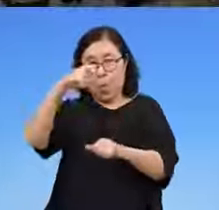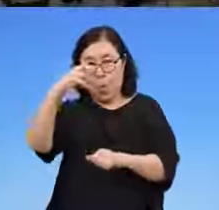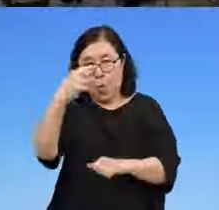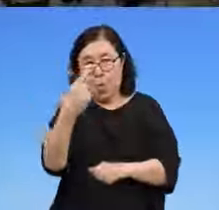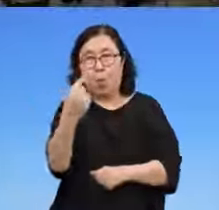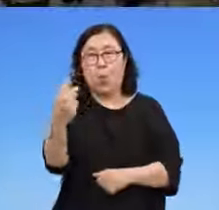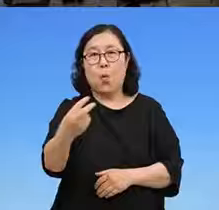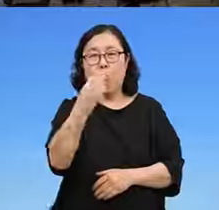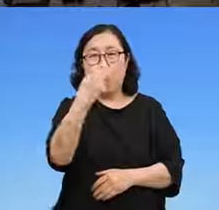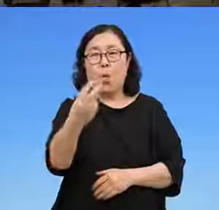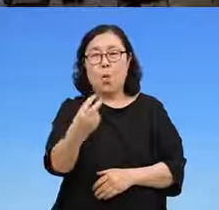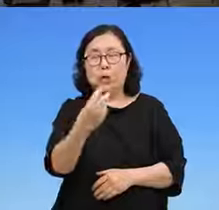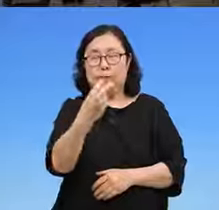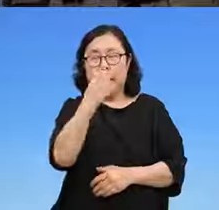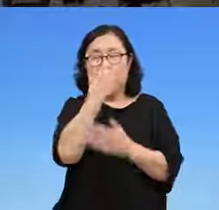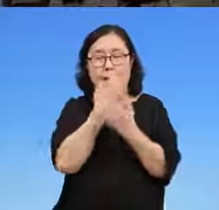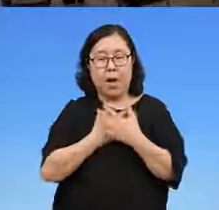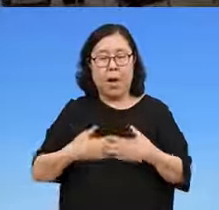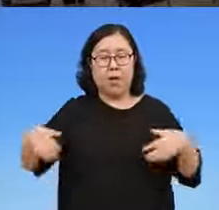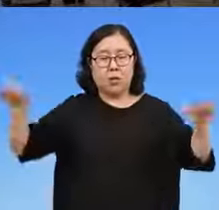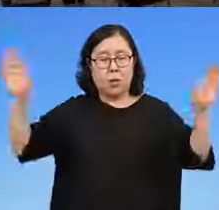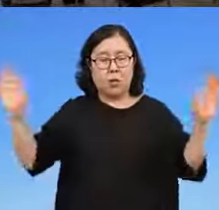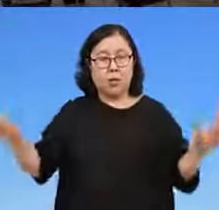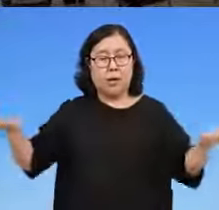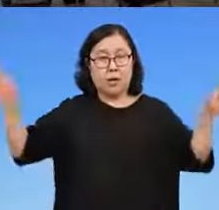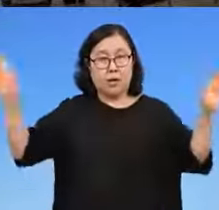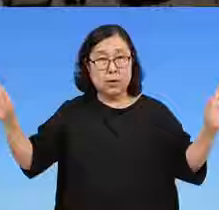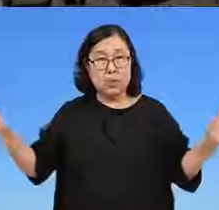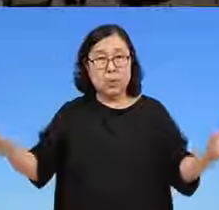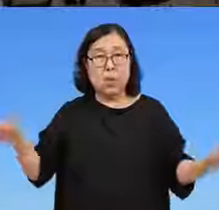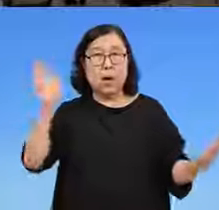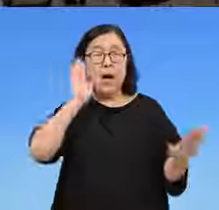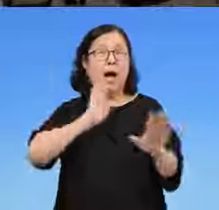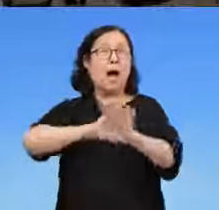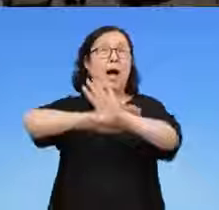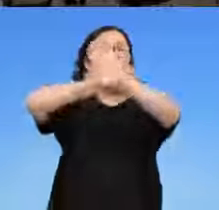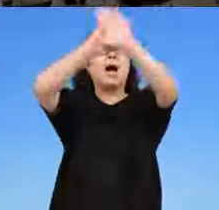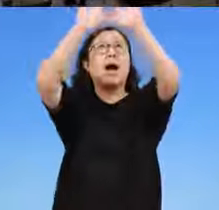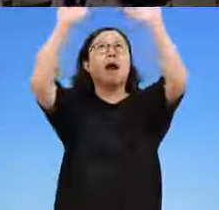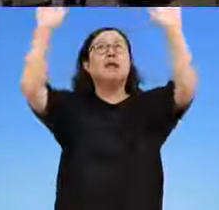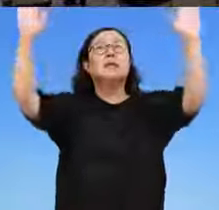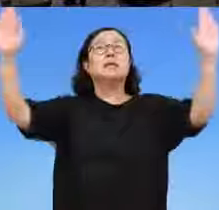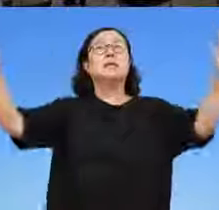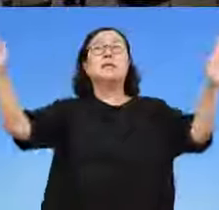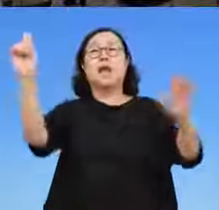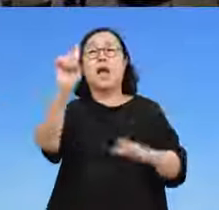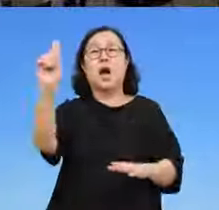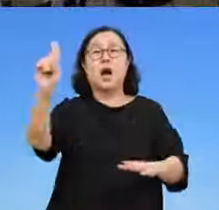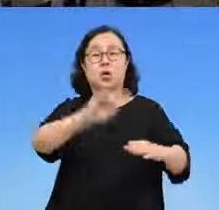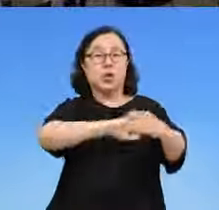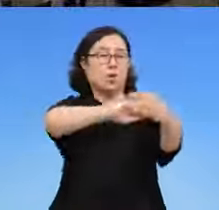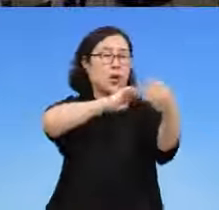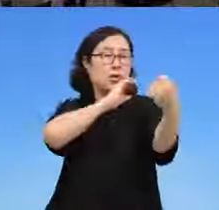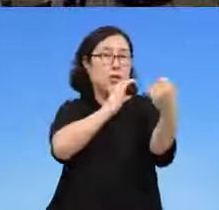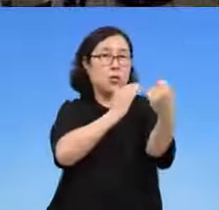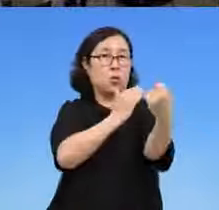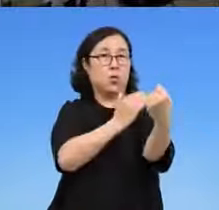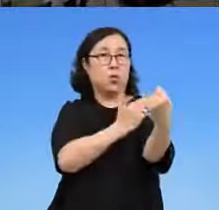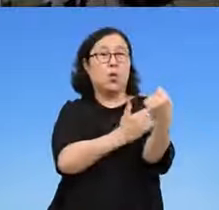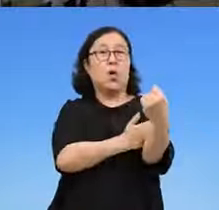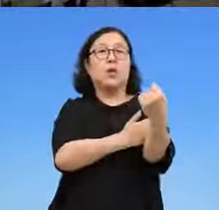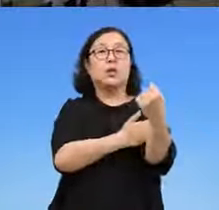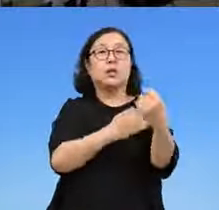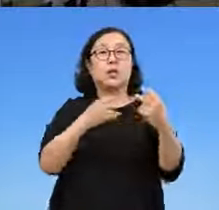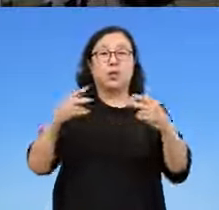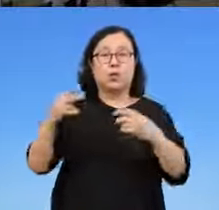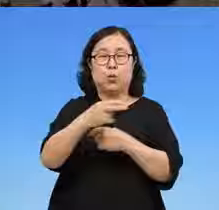사랑 죽음도 생명도 천사도 생명도 하늘의 어떤 권세도 하늘의